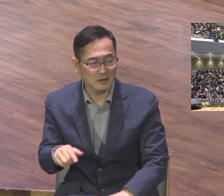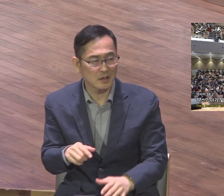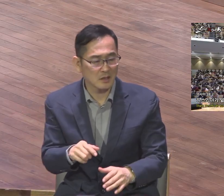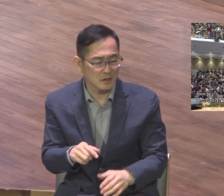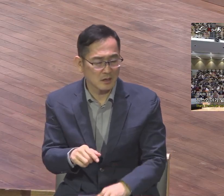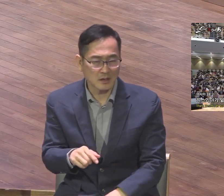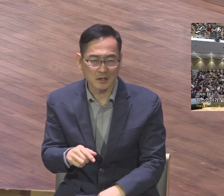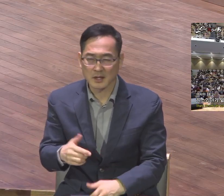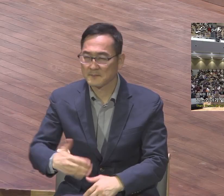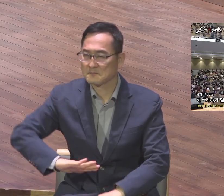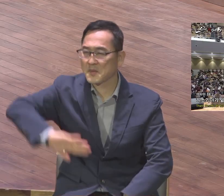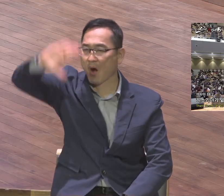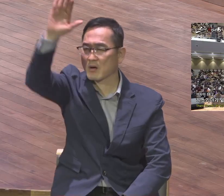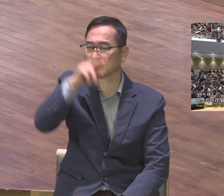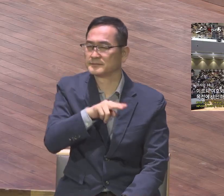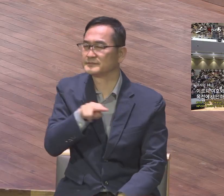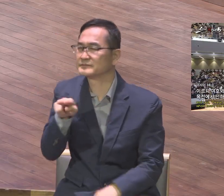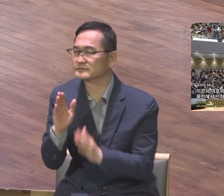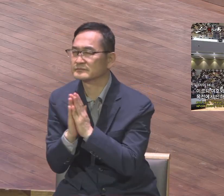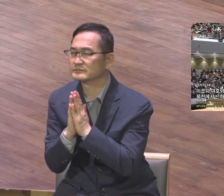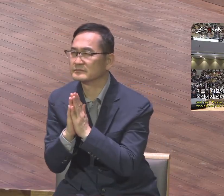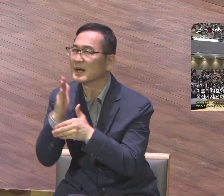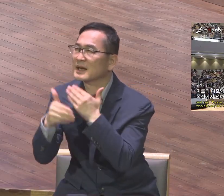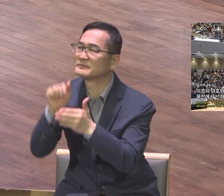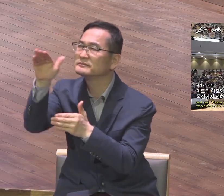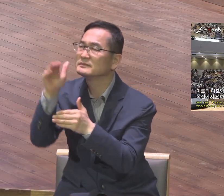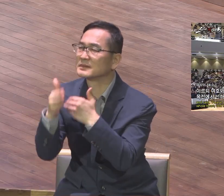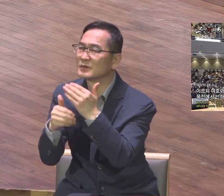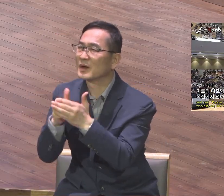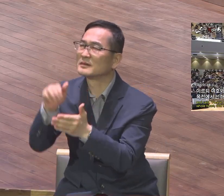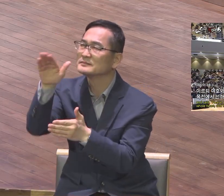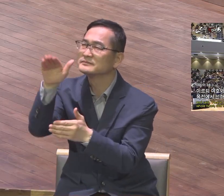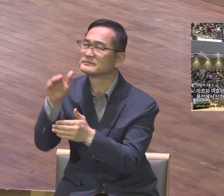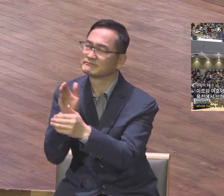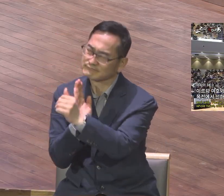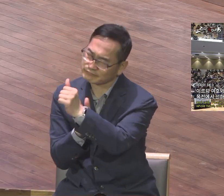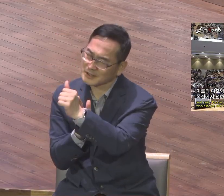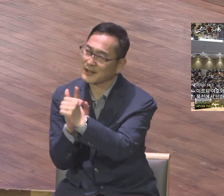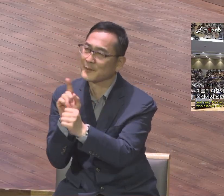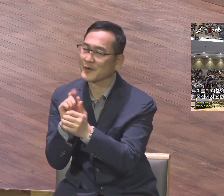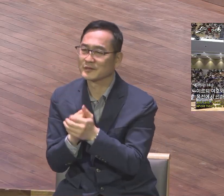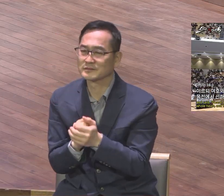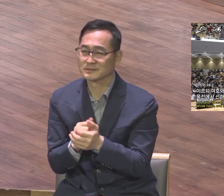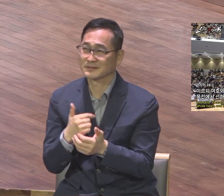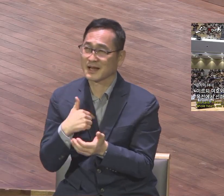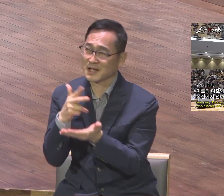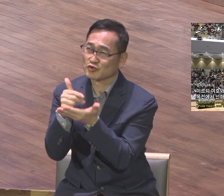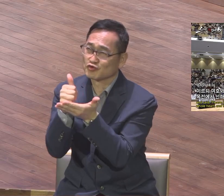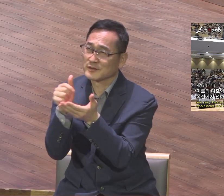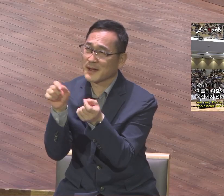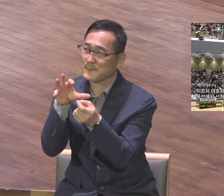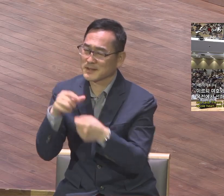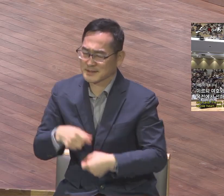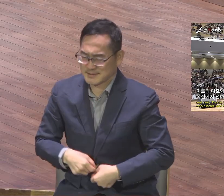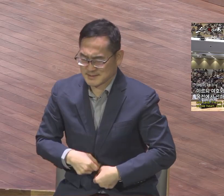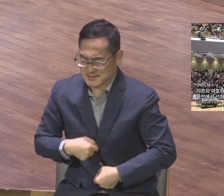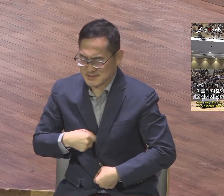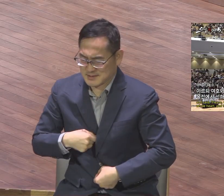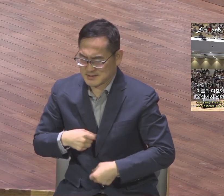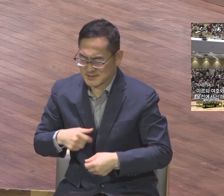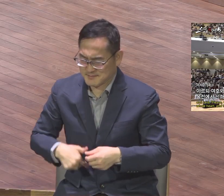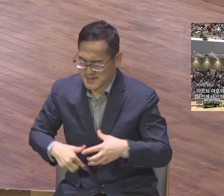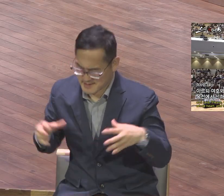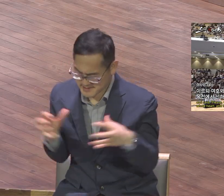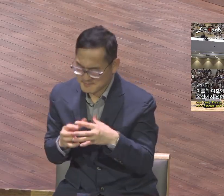벽으로 향하고 여호와께 기도하여 이르되 여호와여 구하오니 내가 주 앞에서 진실과